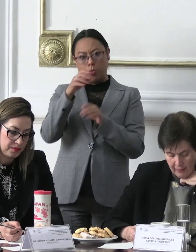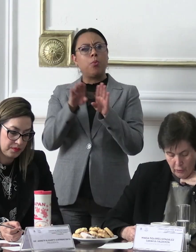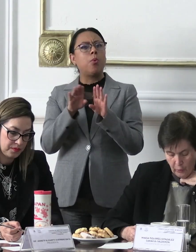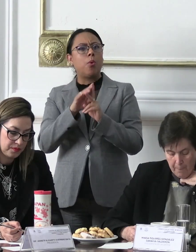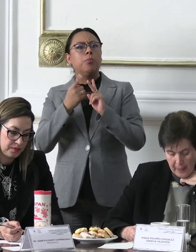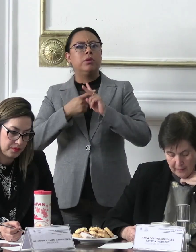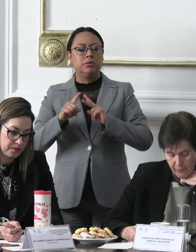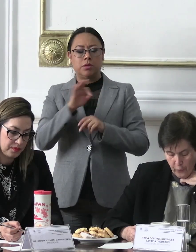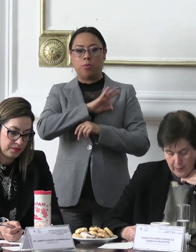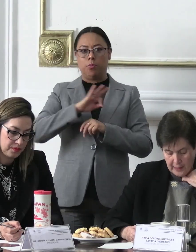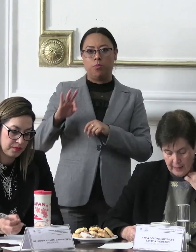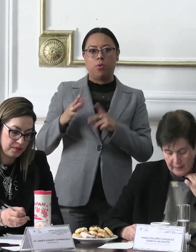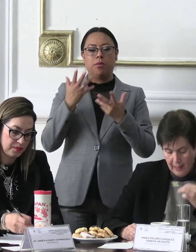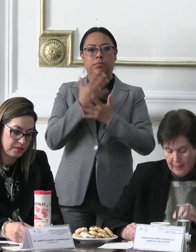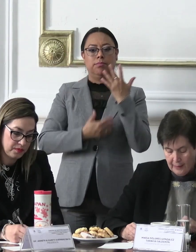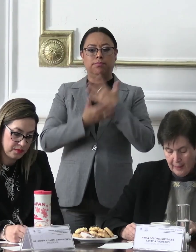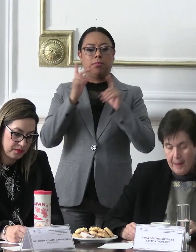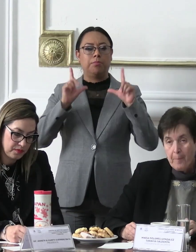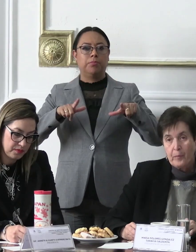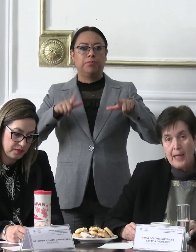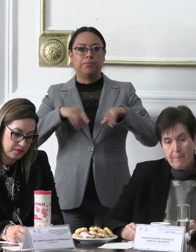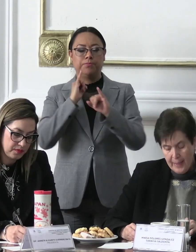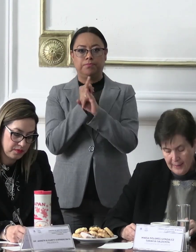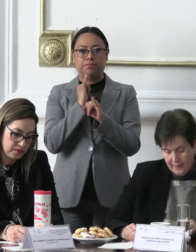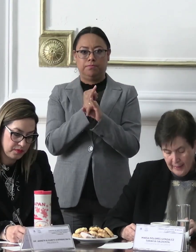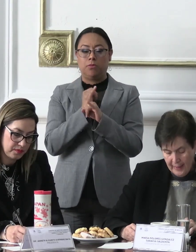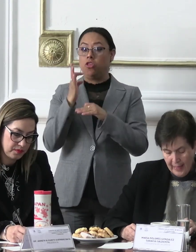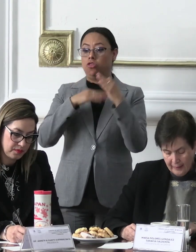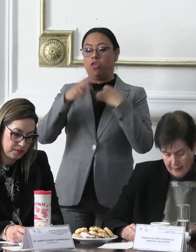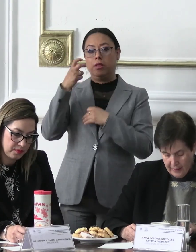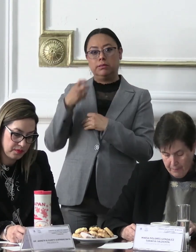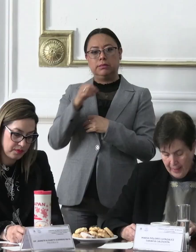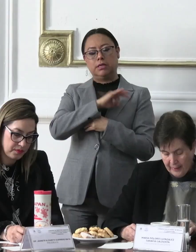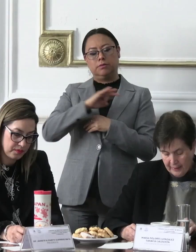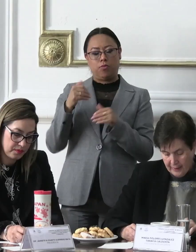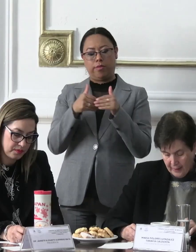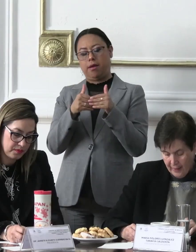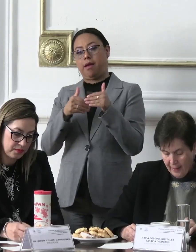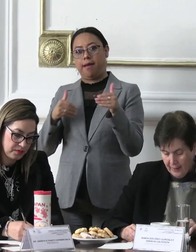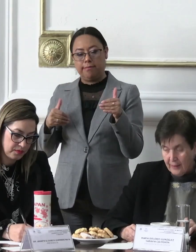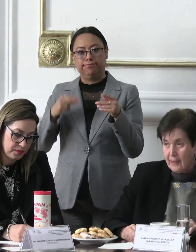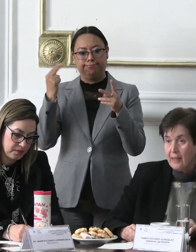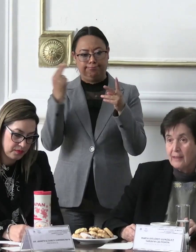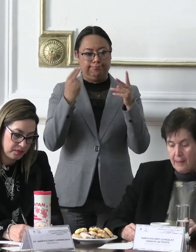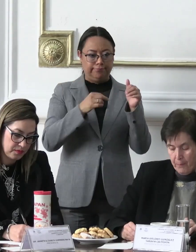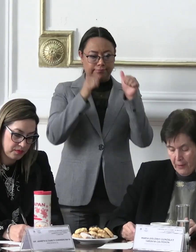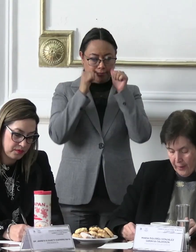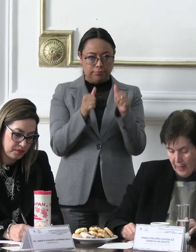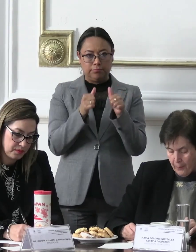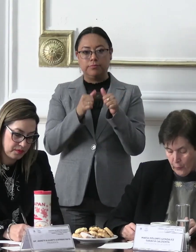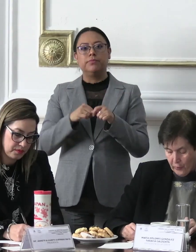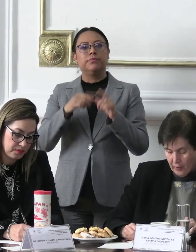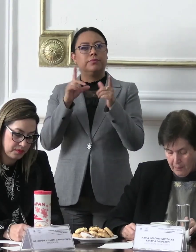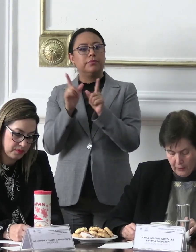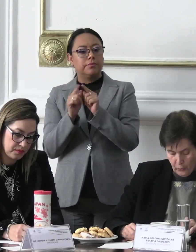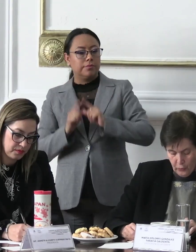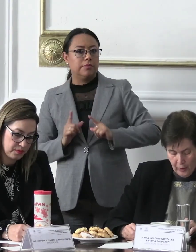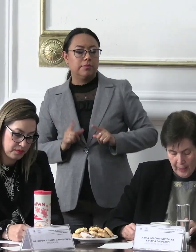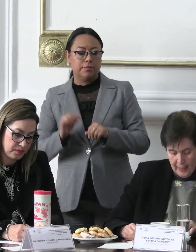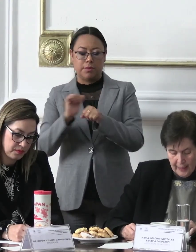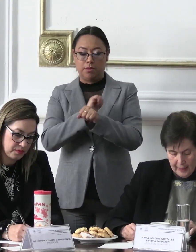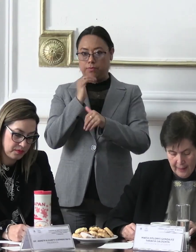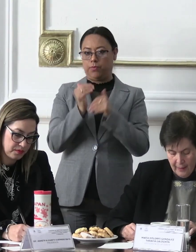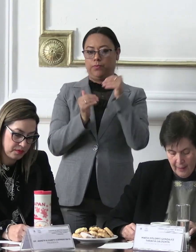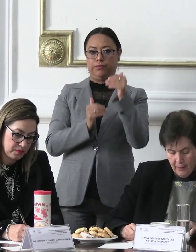con la creación de plataformas digitales capaces de anticipar necesidades, simplificar